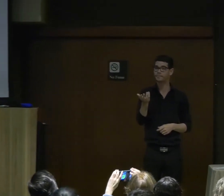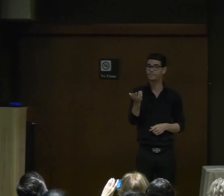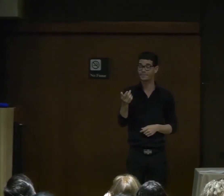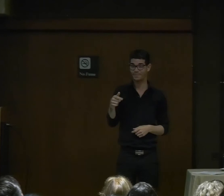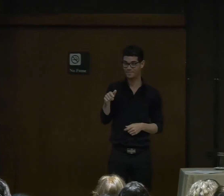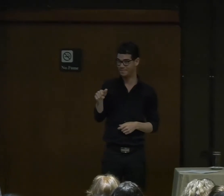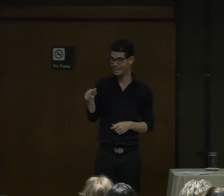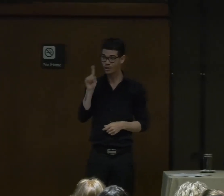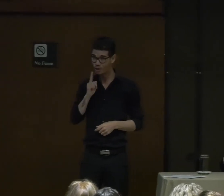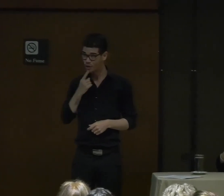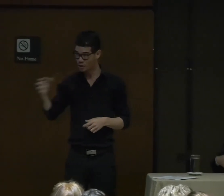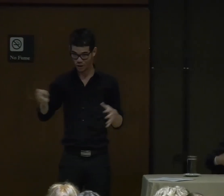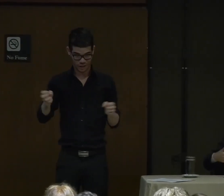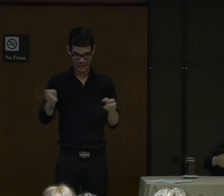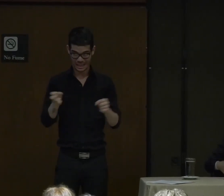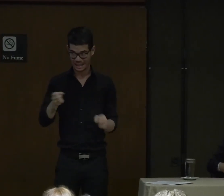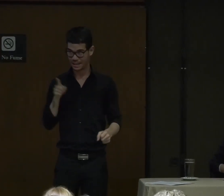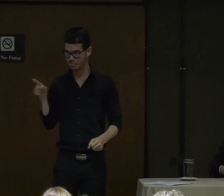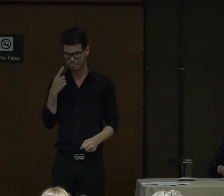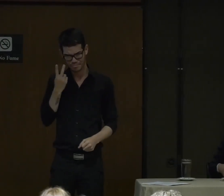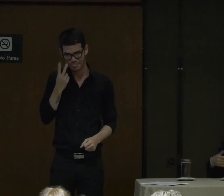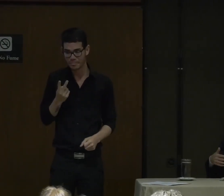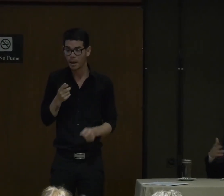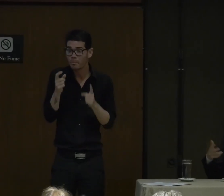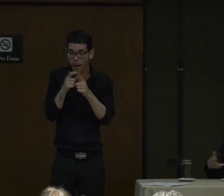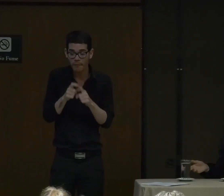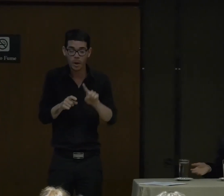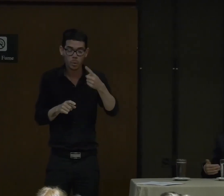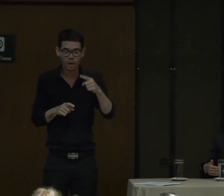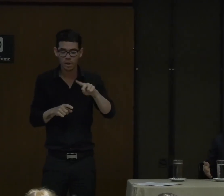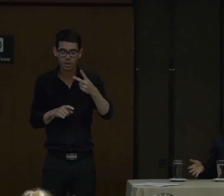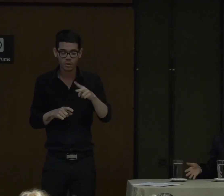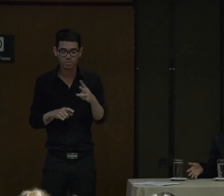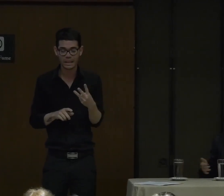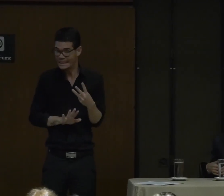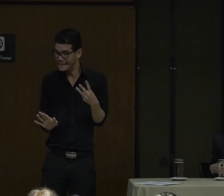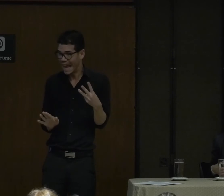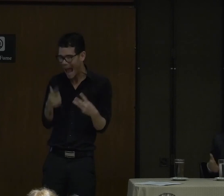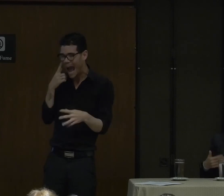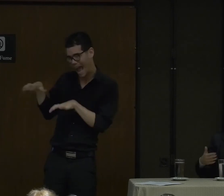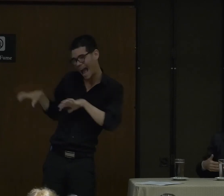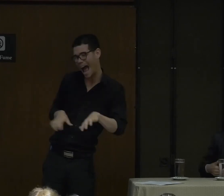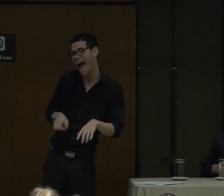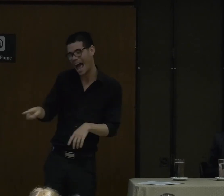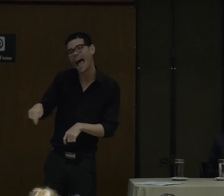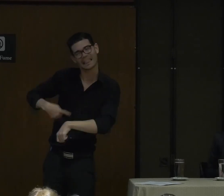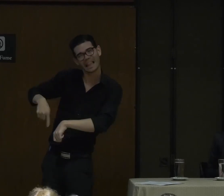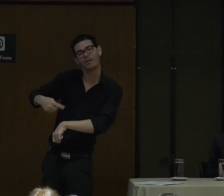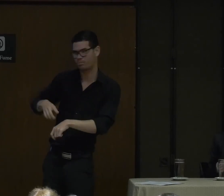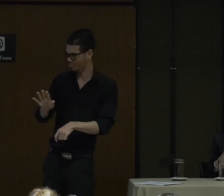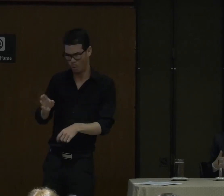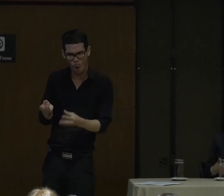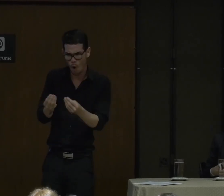participaban en el experimento veían muchos pares de palabras, no 2 o 3, estos son solamente ejemplos. Veían muchos pares de